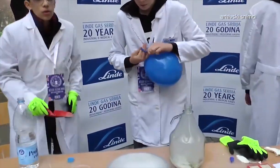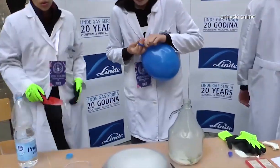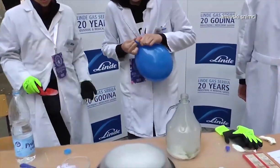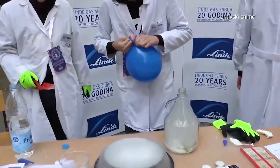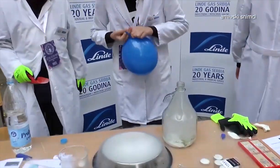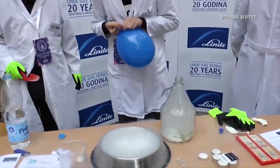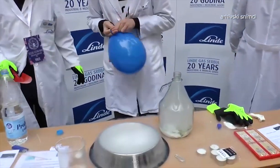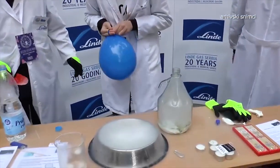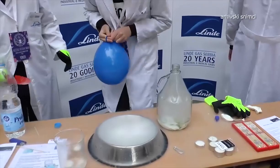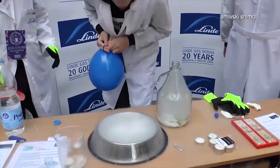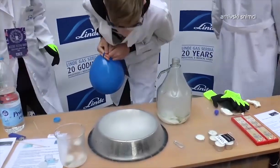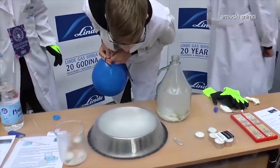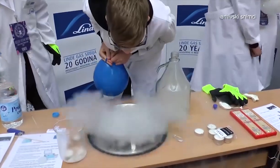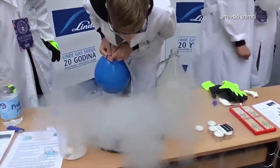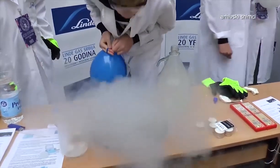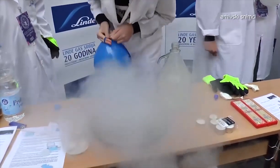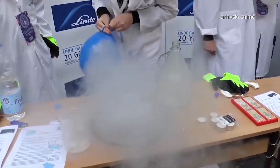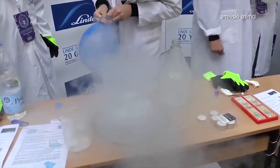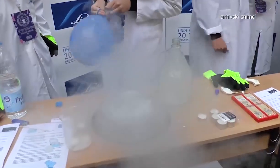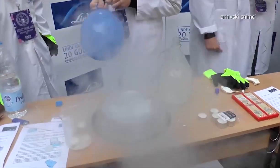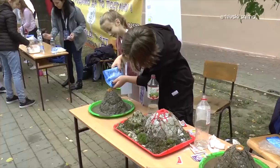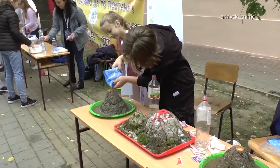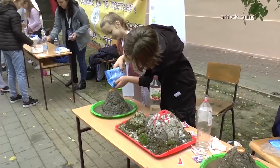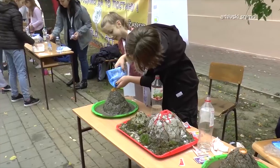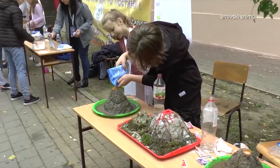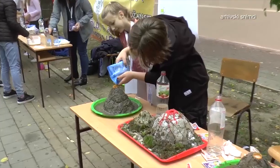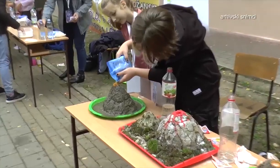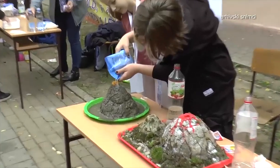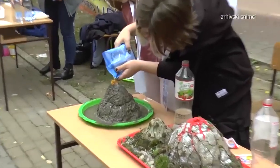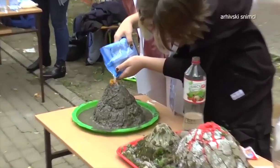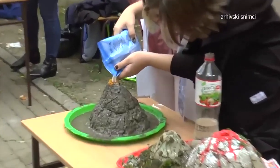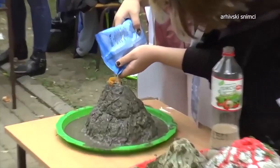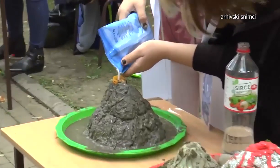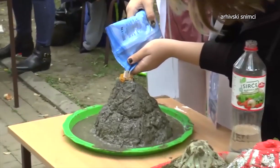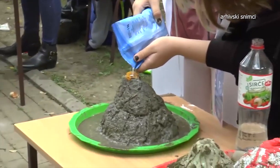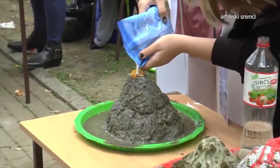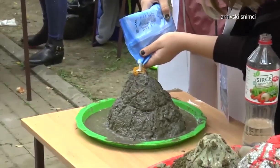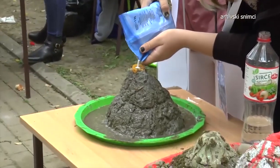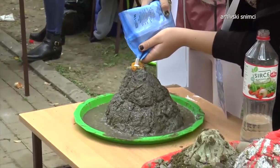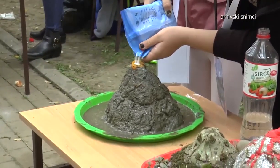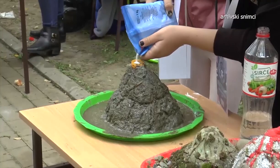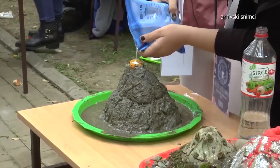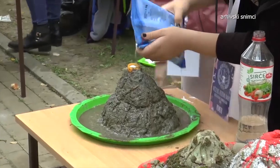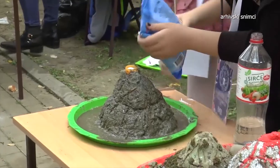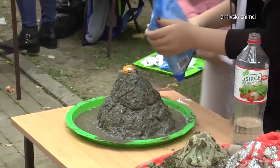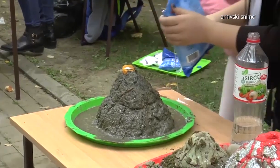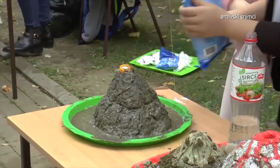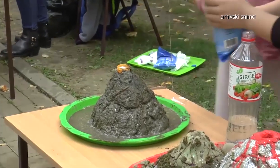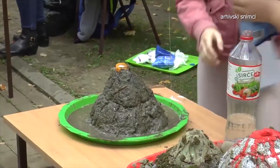jelentkezett. De ami még újdonság, az az, hogy a tavalyi évben a Lindegas cég csatlakozott hozzánk, és általuk sikerült